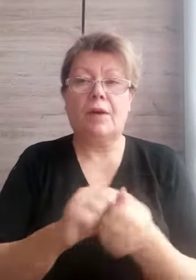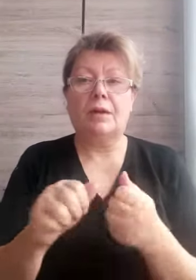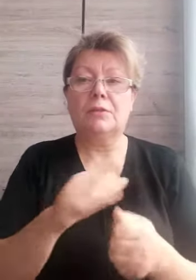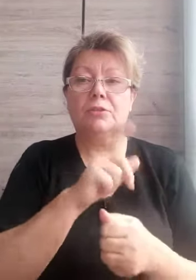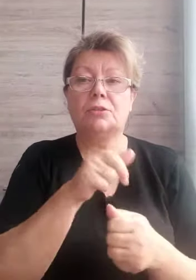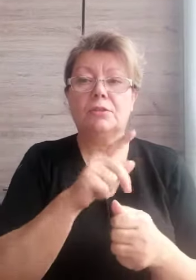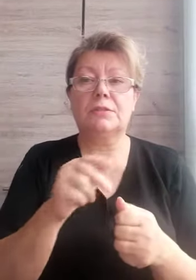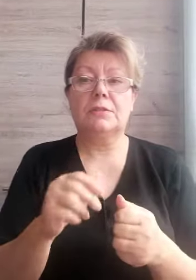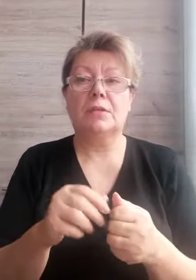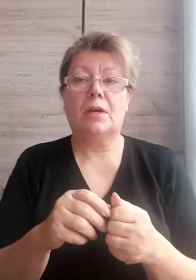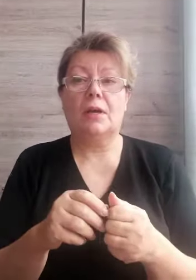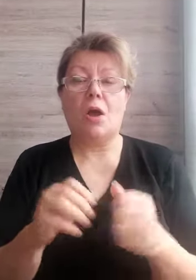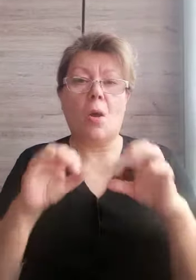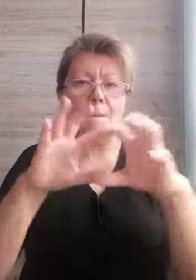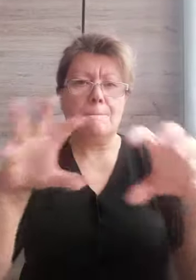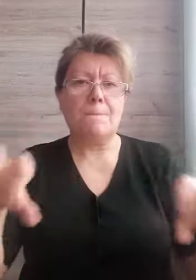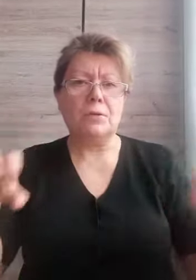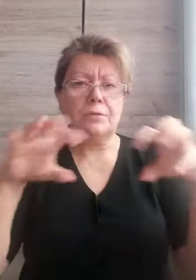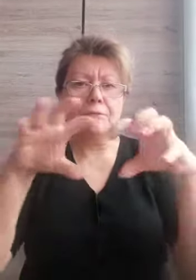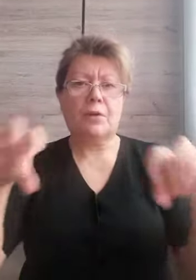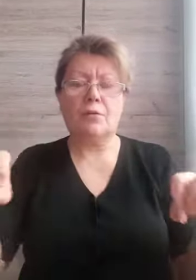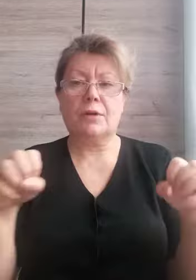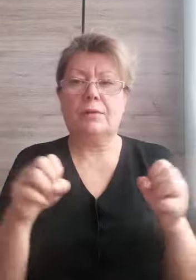połączący podwory.